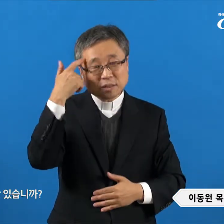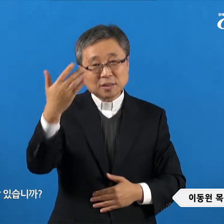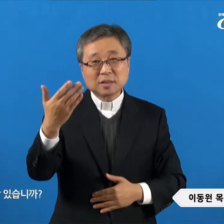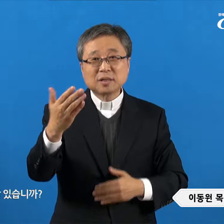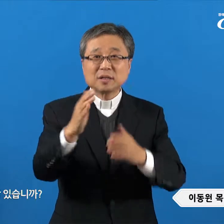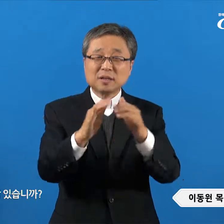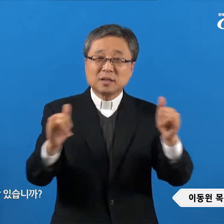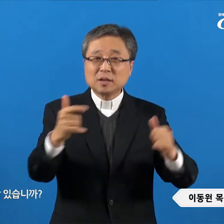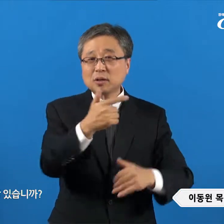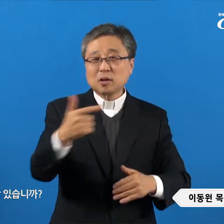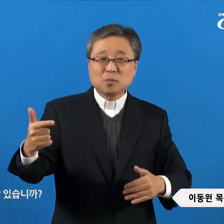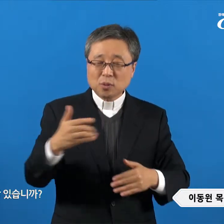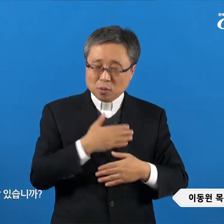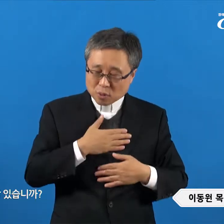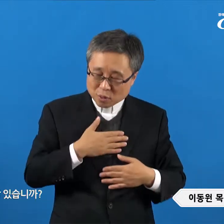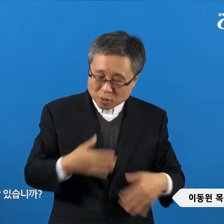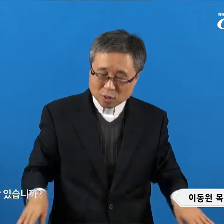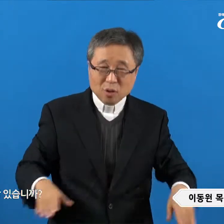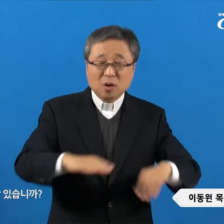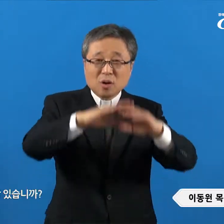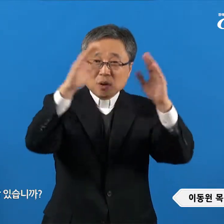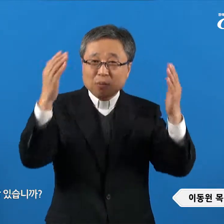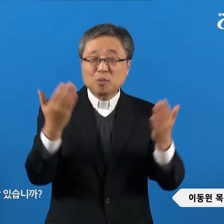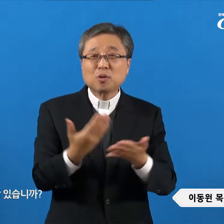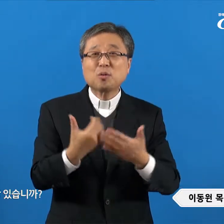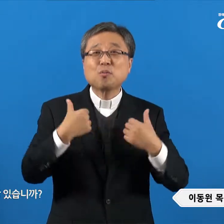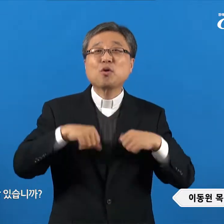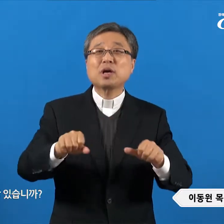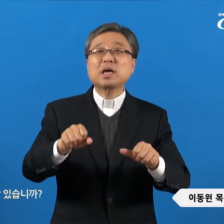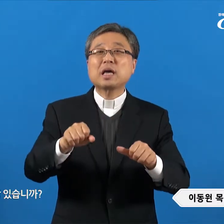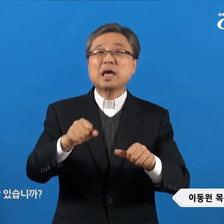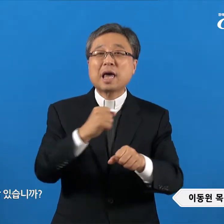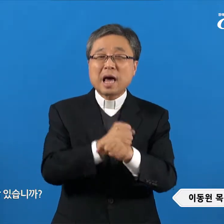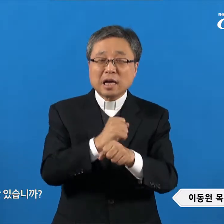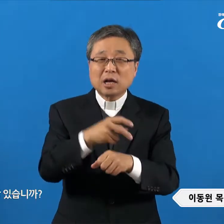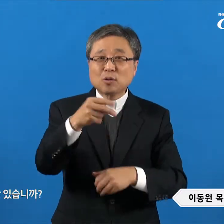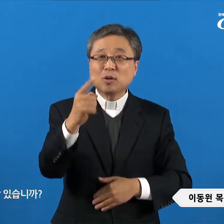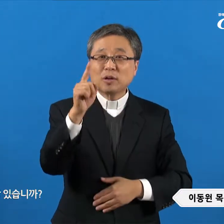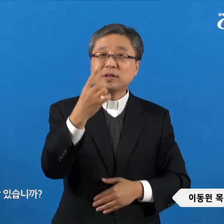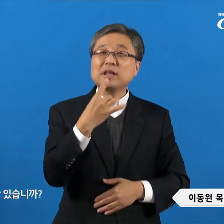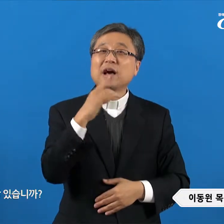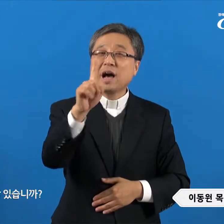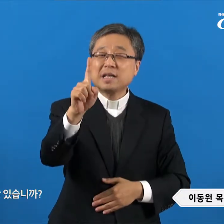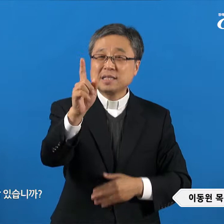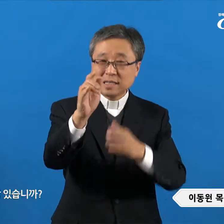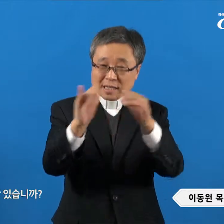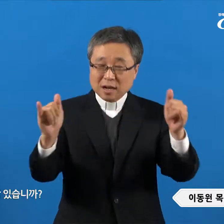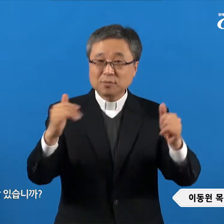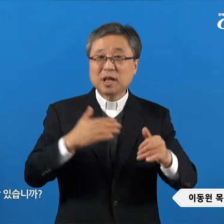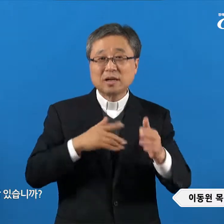삶이 너무 고달파 모든 것을 포기하려 해도 딱 한 사람 나를 의지하는 그 사람의